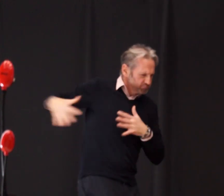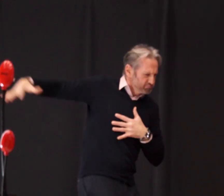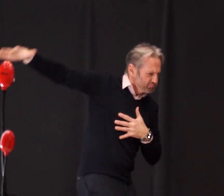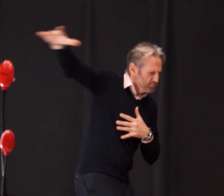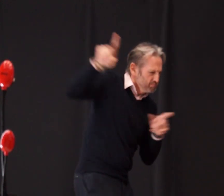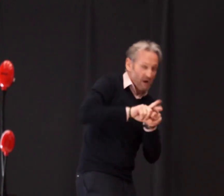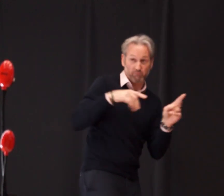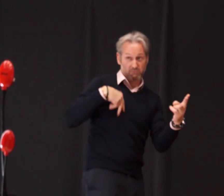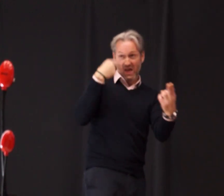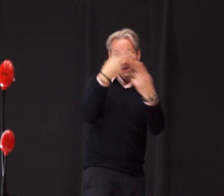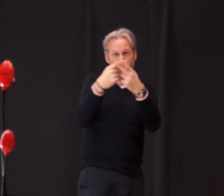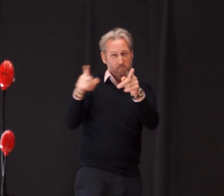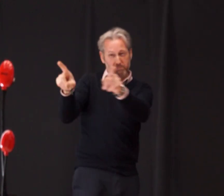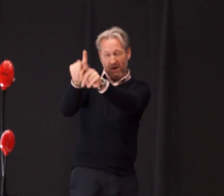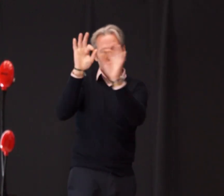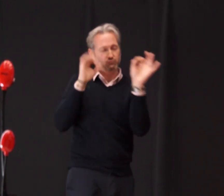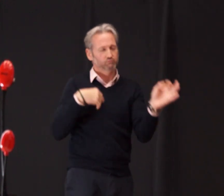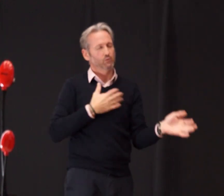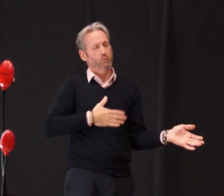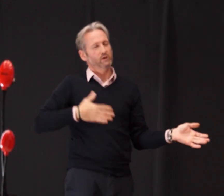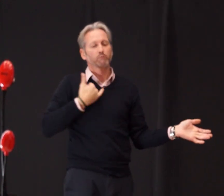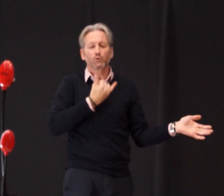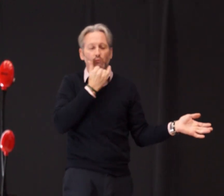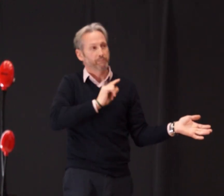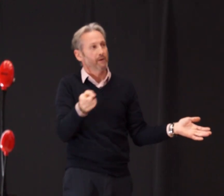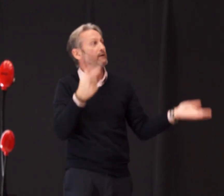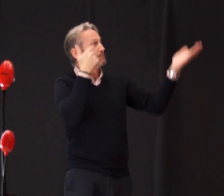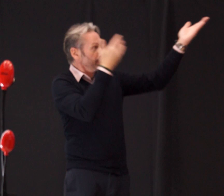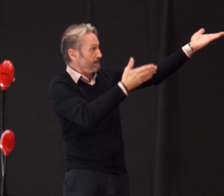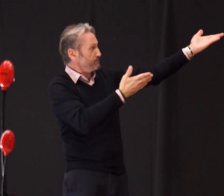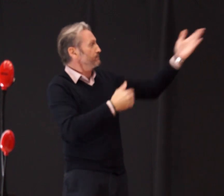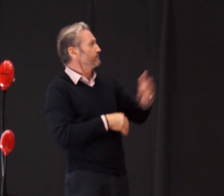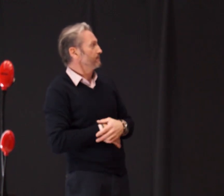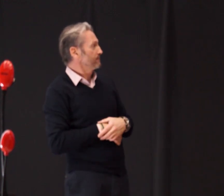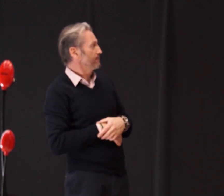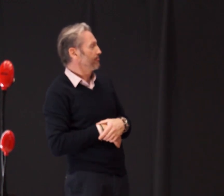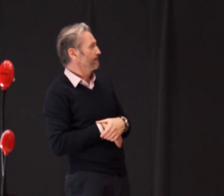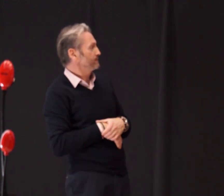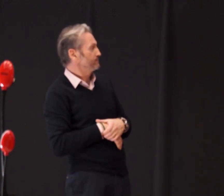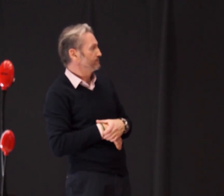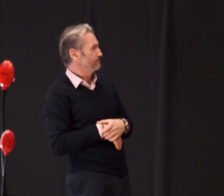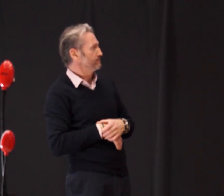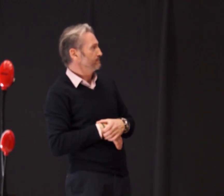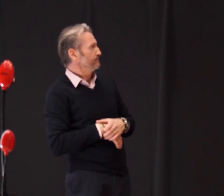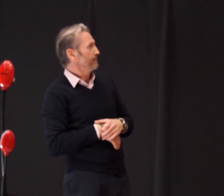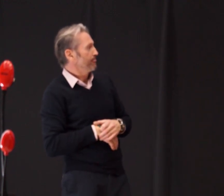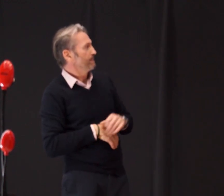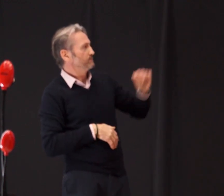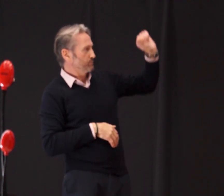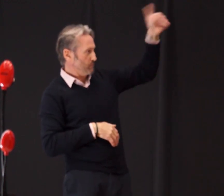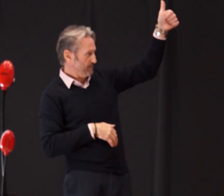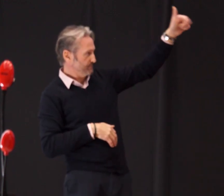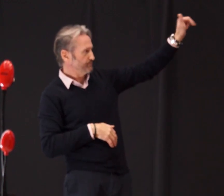signe que j'utilise pour la fin. Parce que vous voyez qu'il se construit à partir de l'intelligence visuelle.